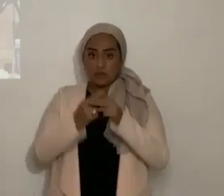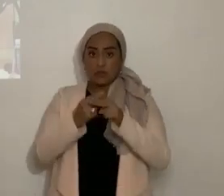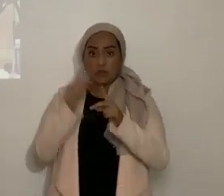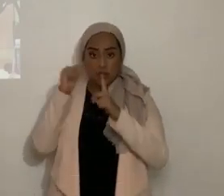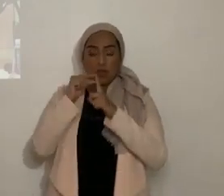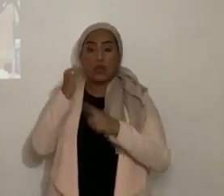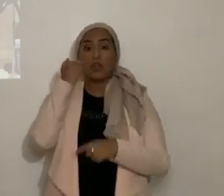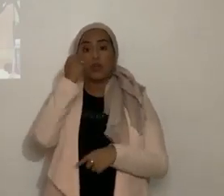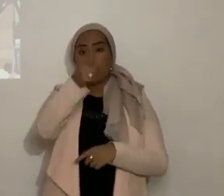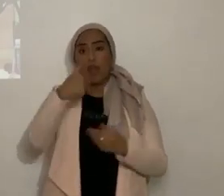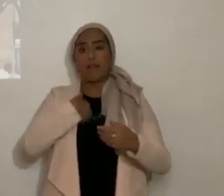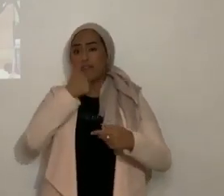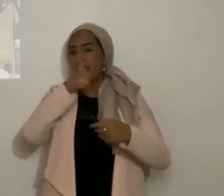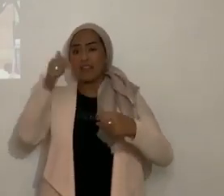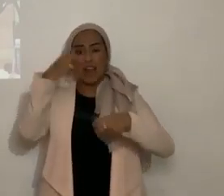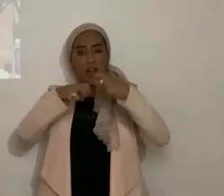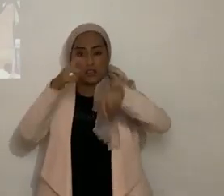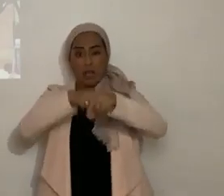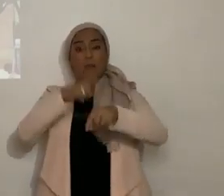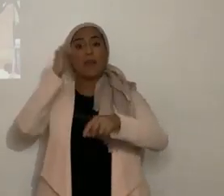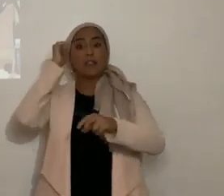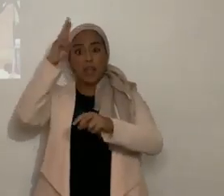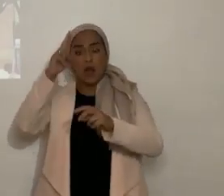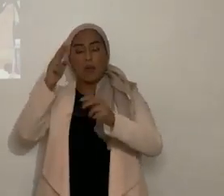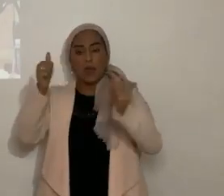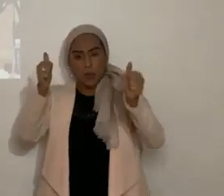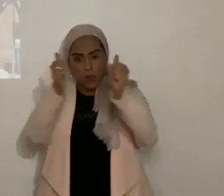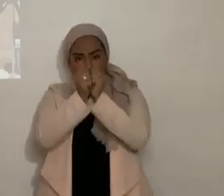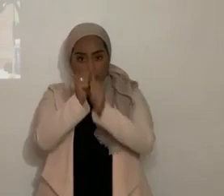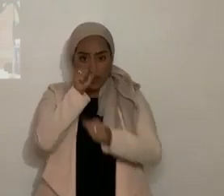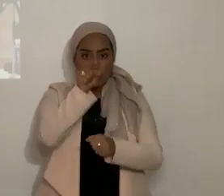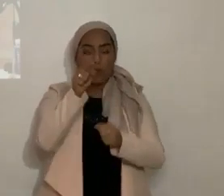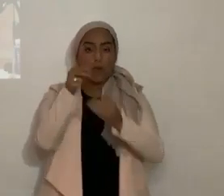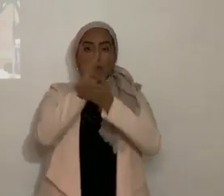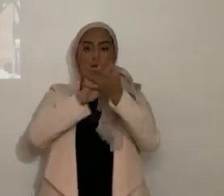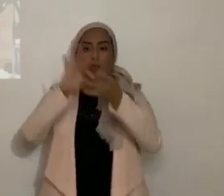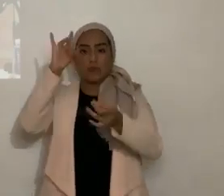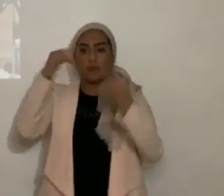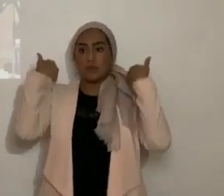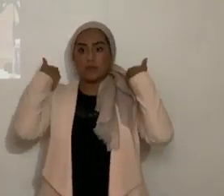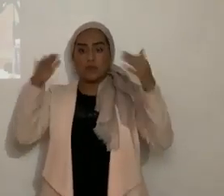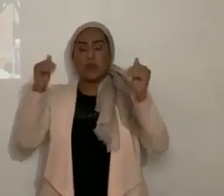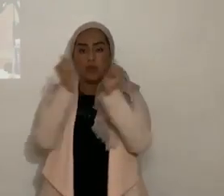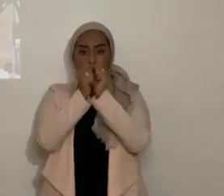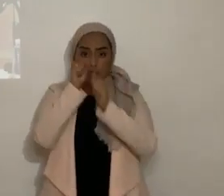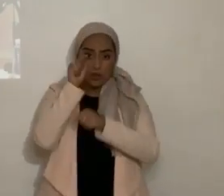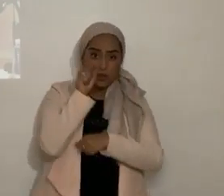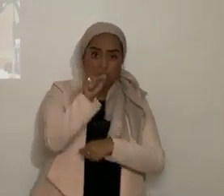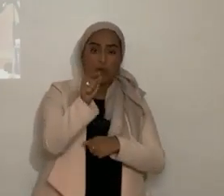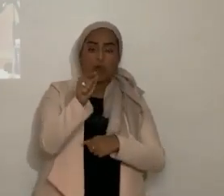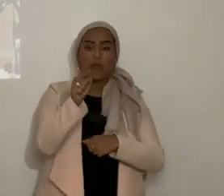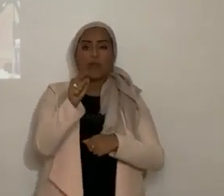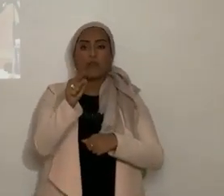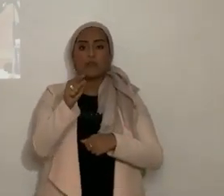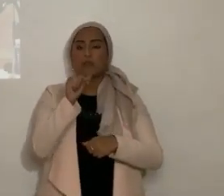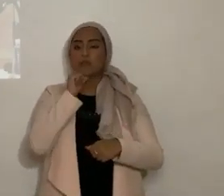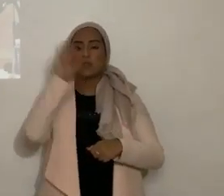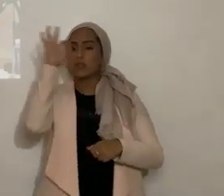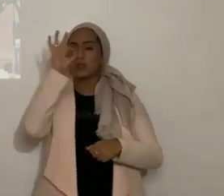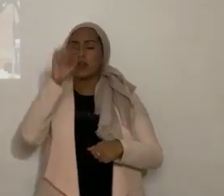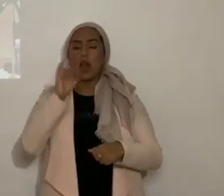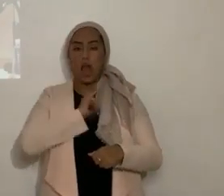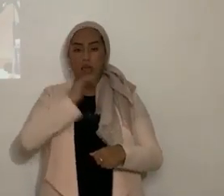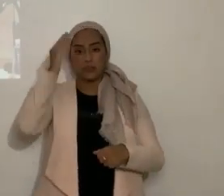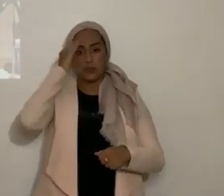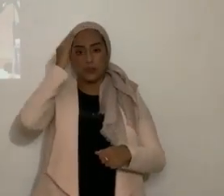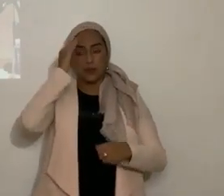tú estás pasando una tribulación, está ahí, en especial está allí, su Ruach HaKodesh, sus Malahim están allí contigo, no lo dudes, yo no lo